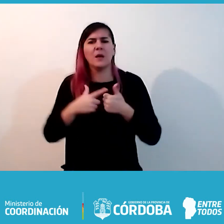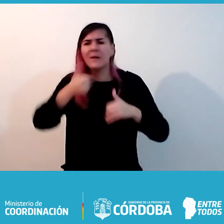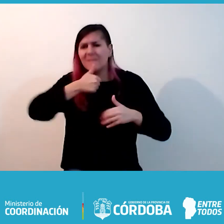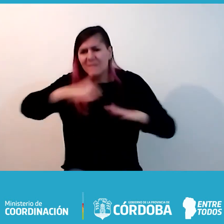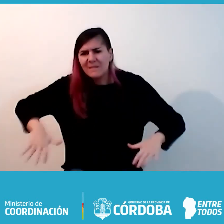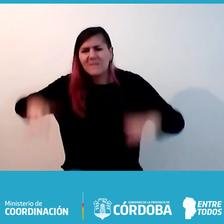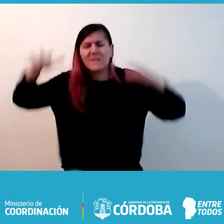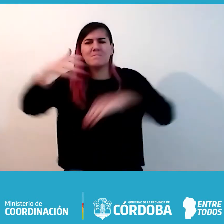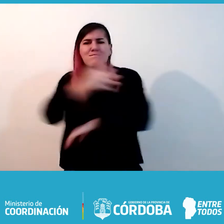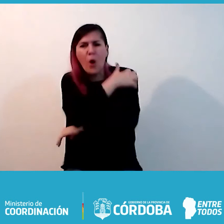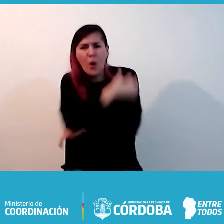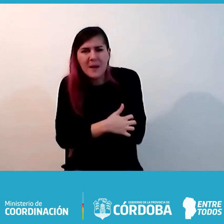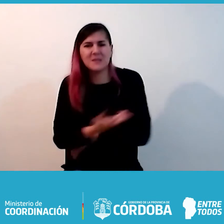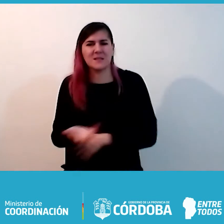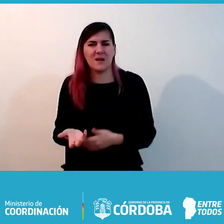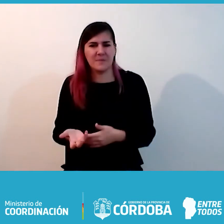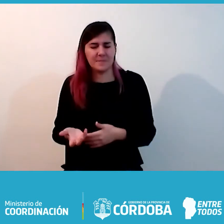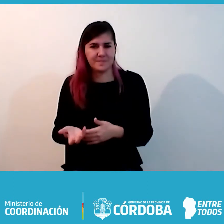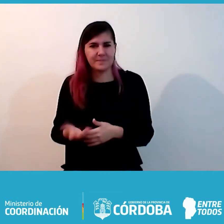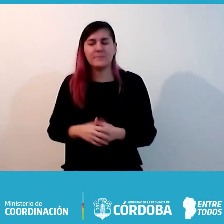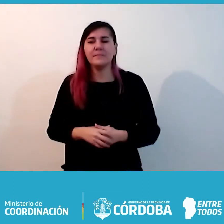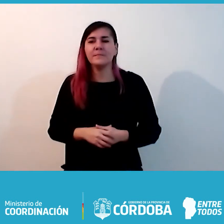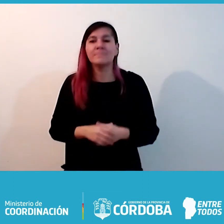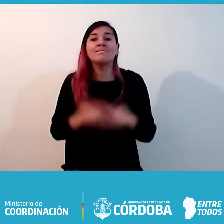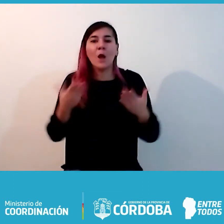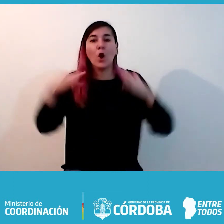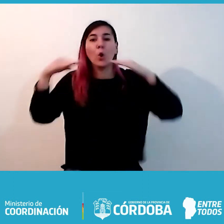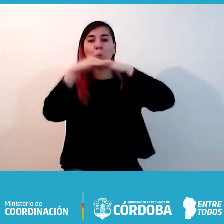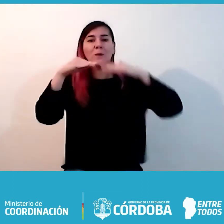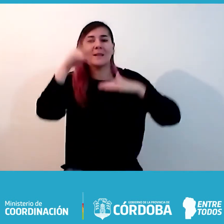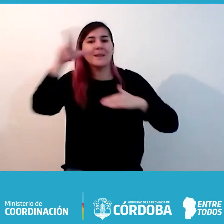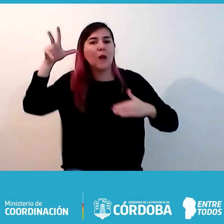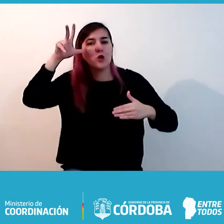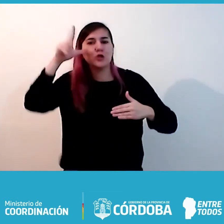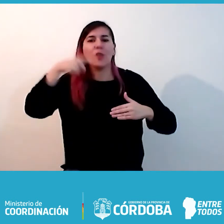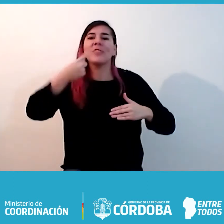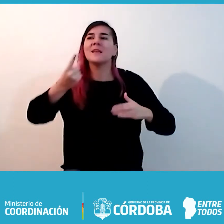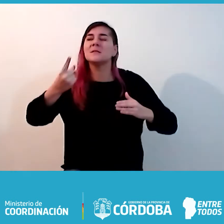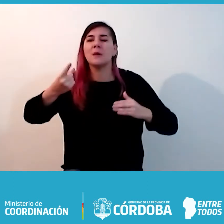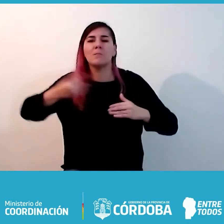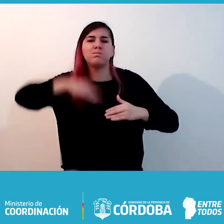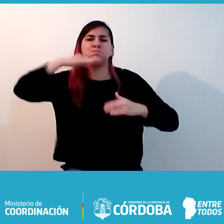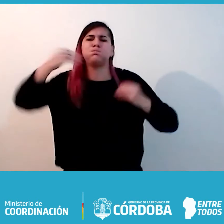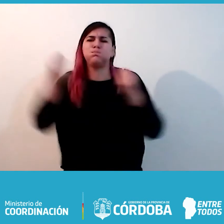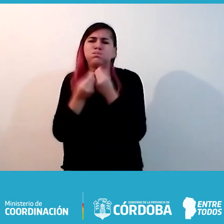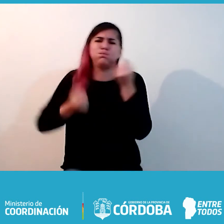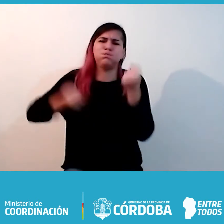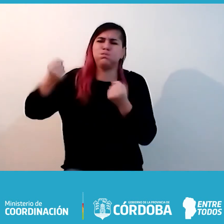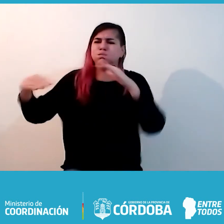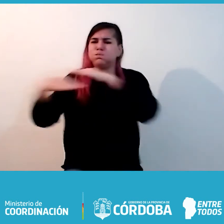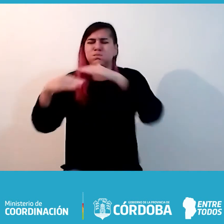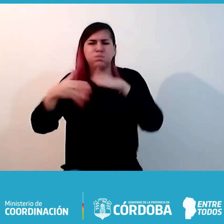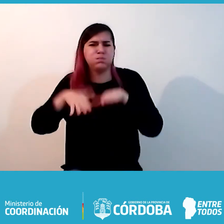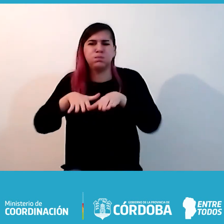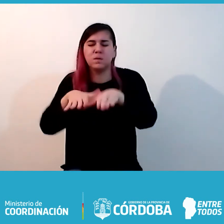acude a una muletilla para justificar esta obra. Es que la Ruta 38 está colapsada y sobre ella hacen bulevares. Acá nada tiene que